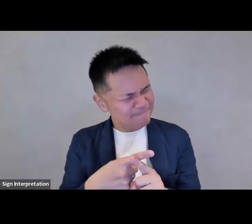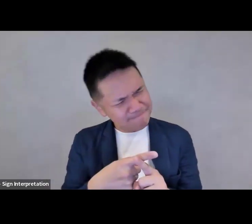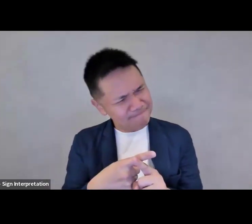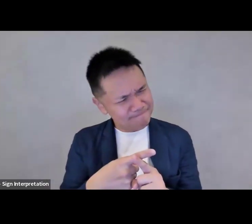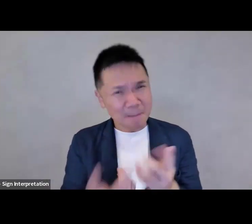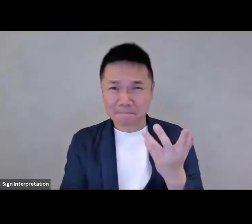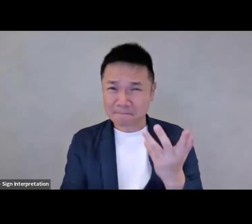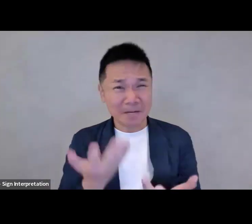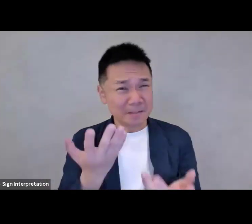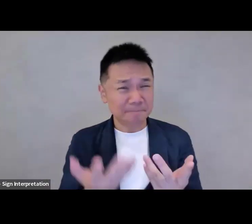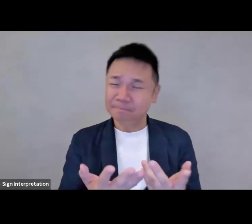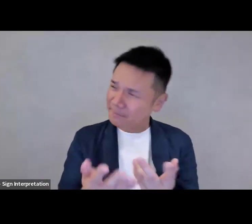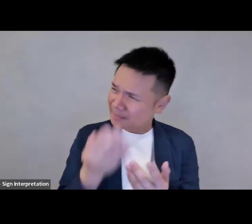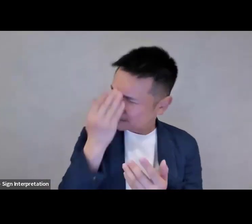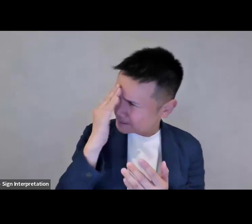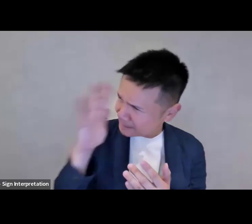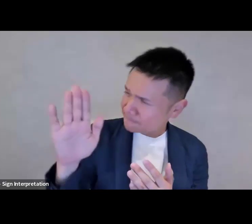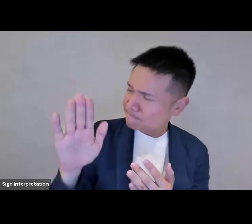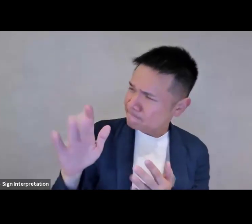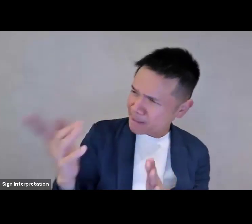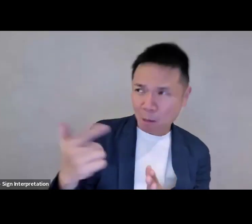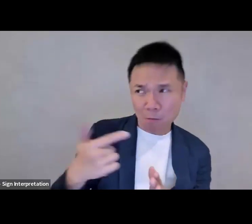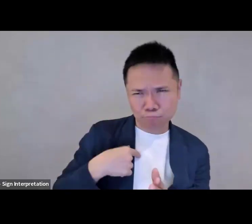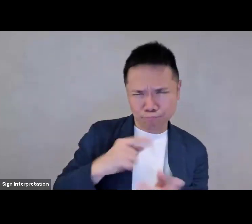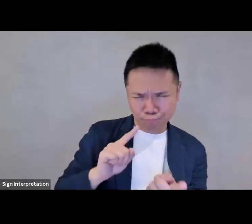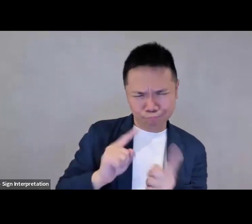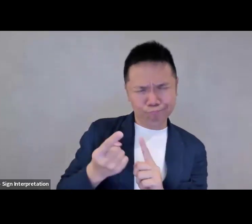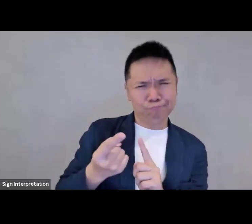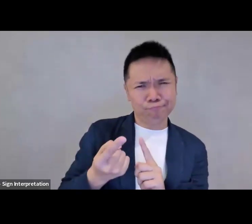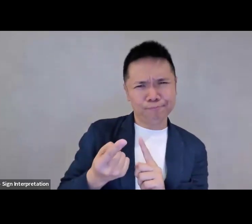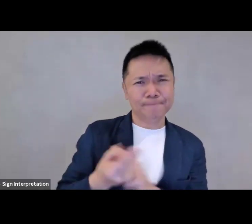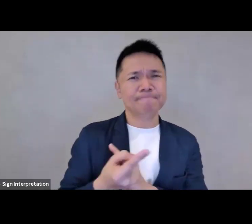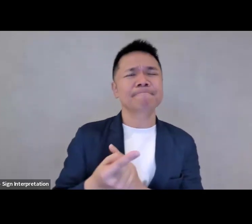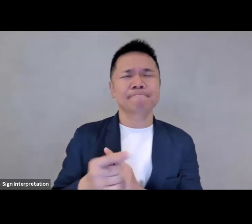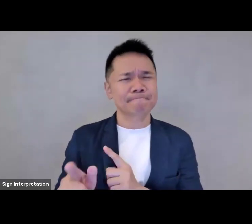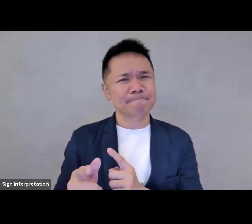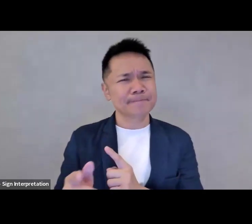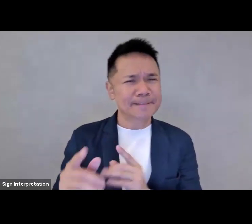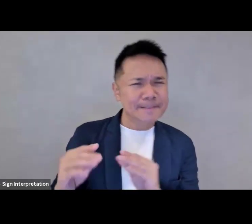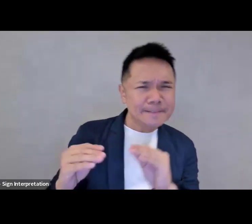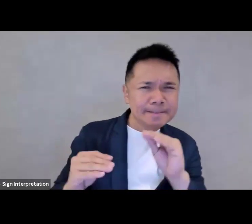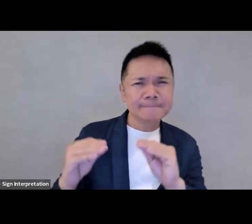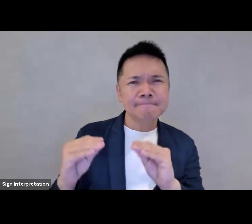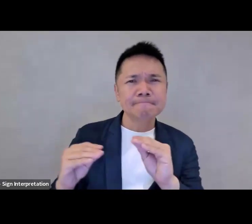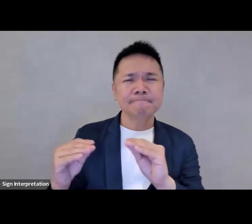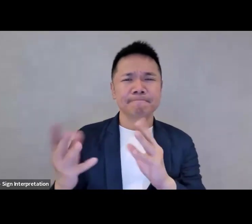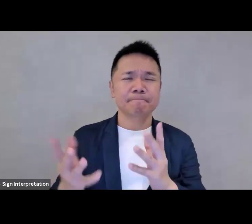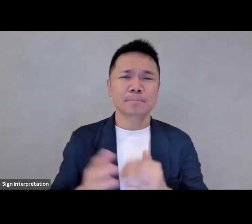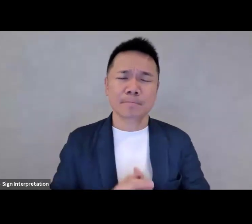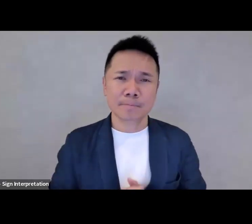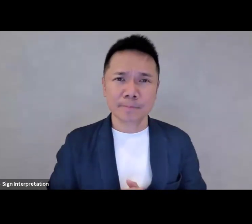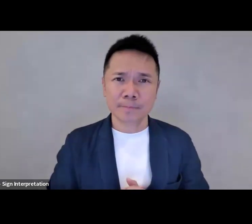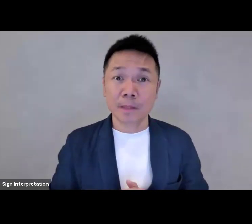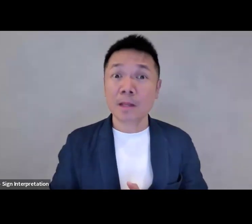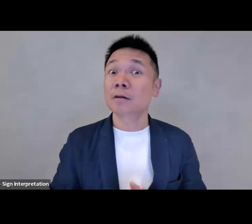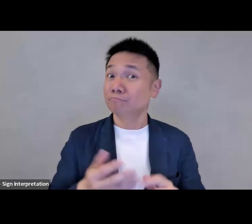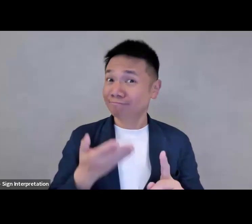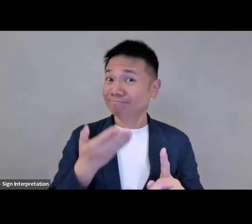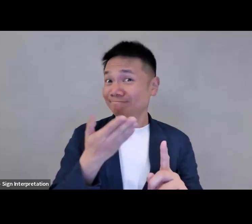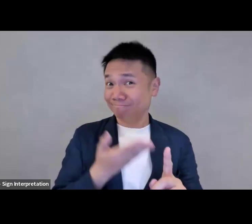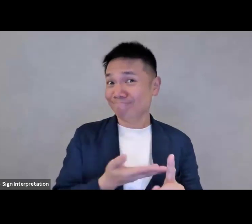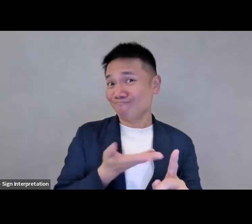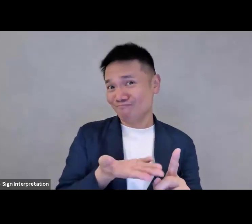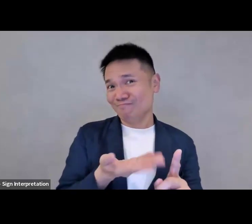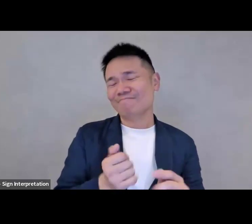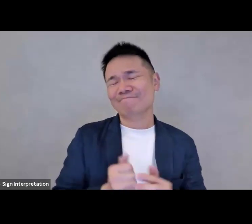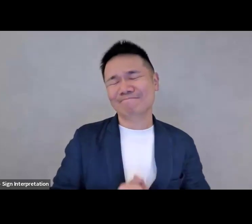来做这些事情，因为有时候不是对或者错，因为我也可以说，哦，我也